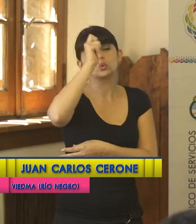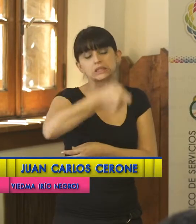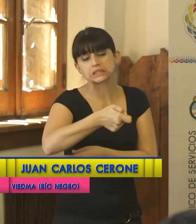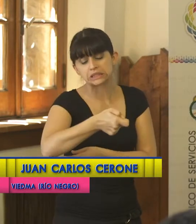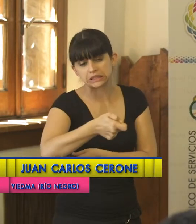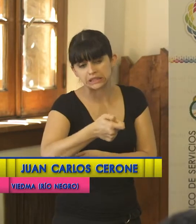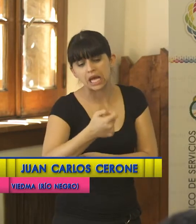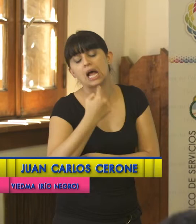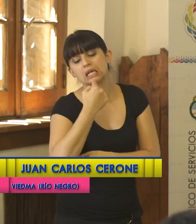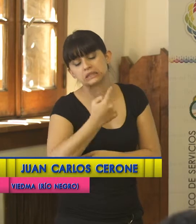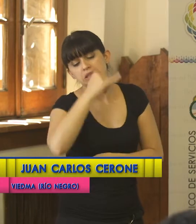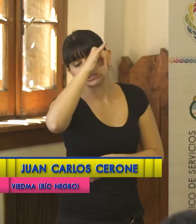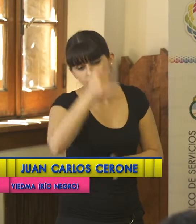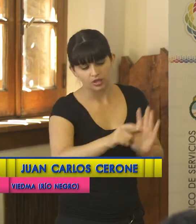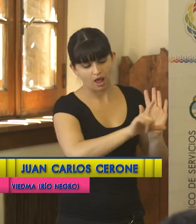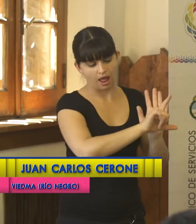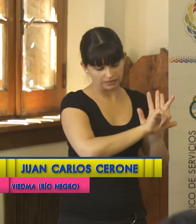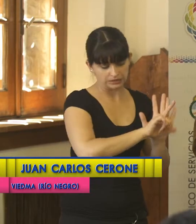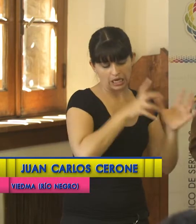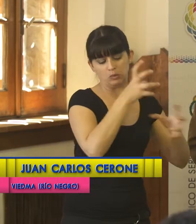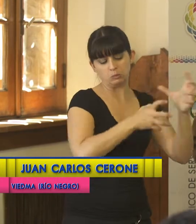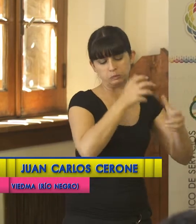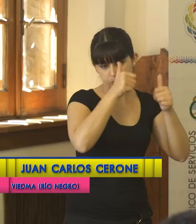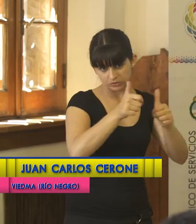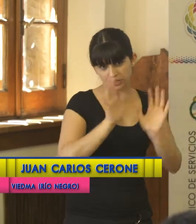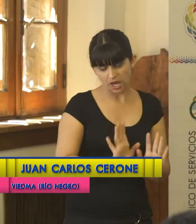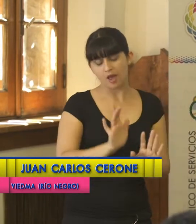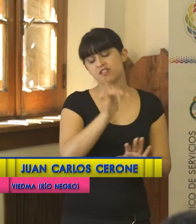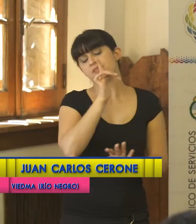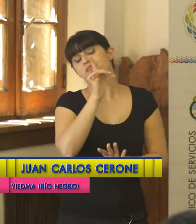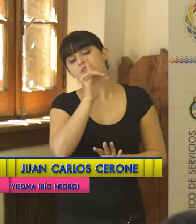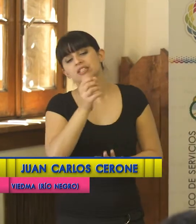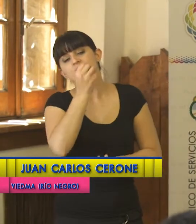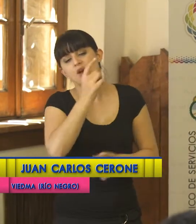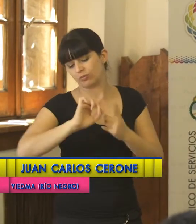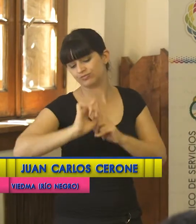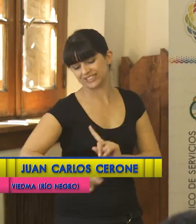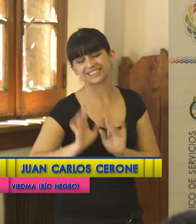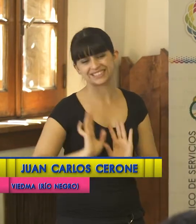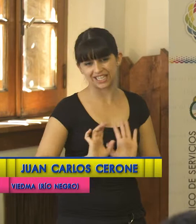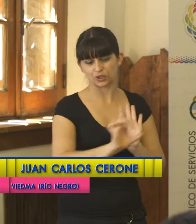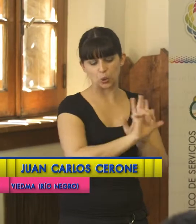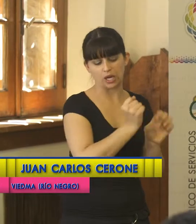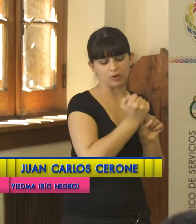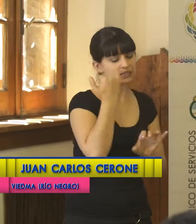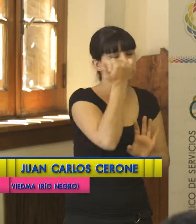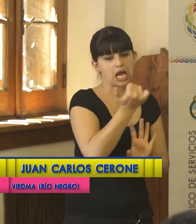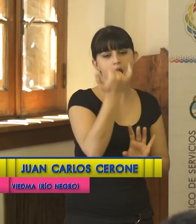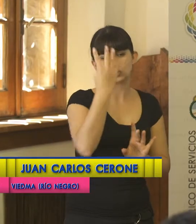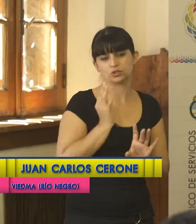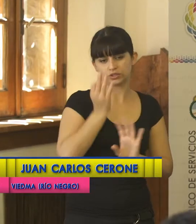puso en funcionamiento creo que tendría que haber sido directamente y esto ha sido muy bueno